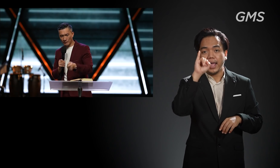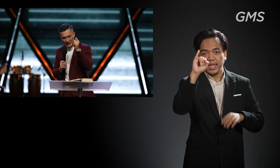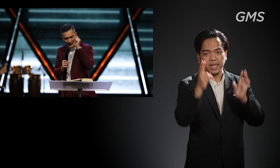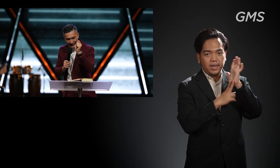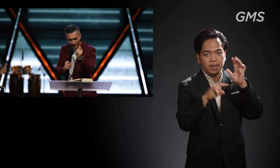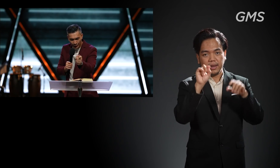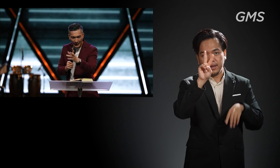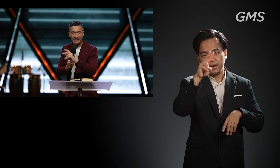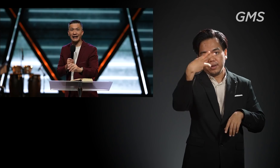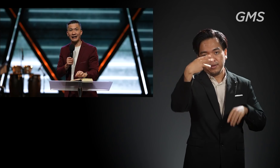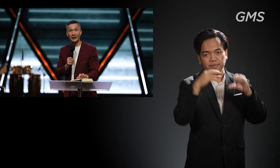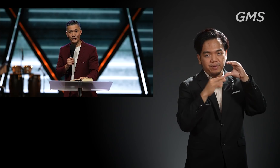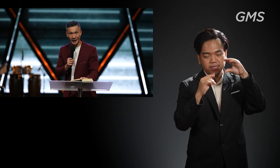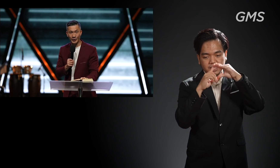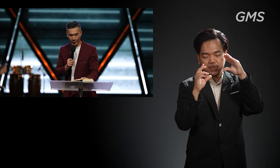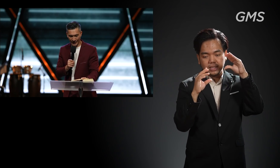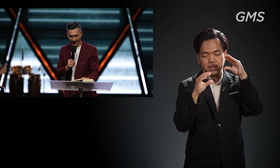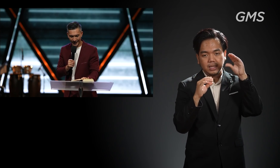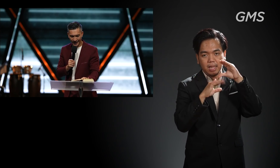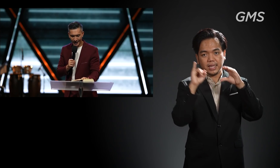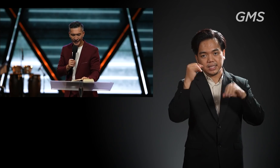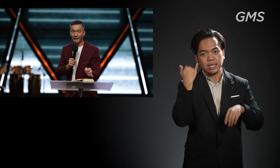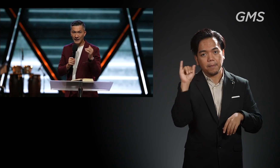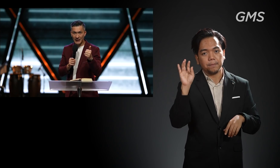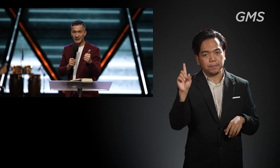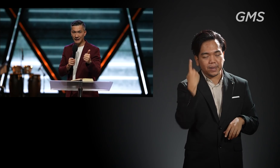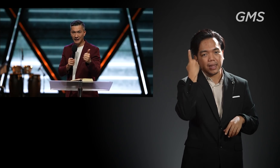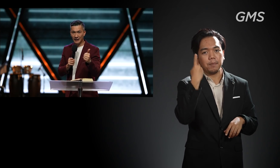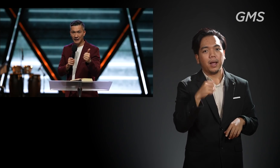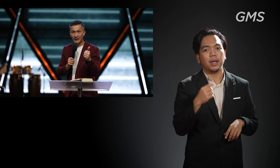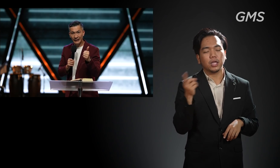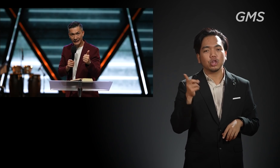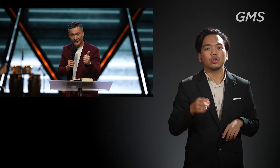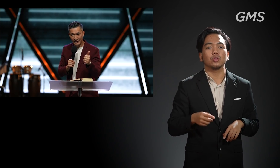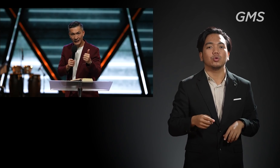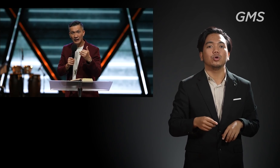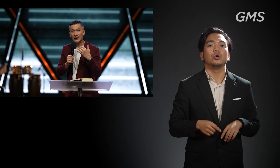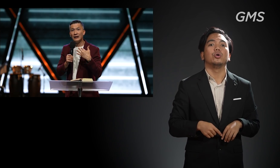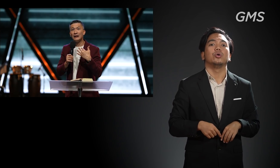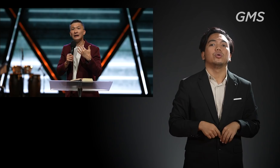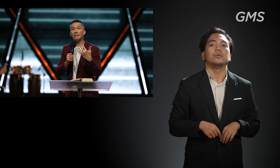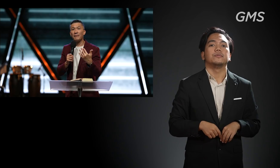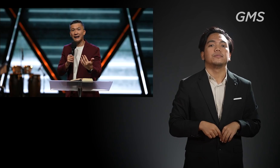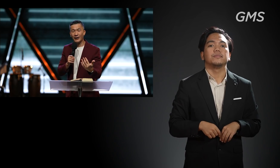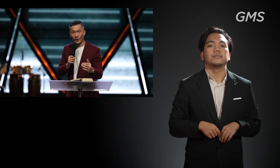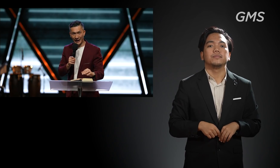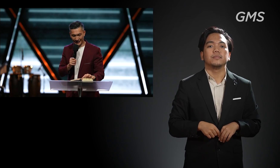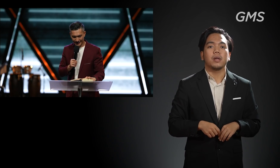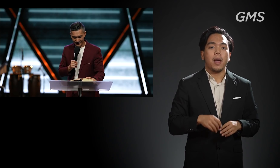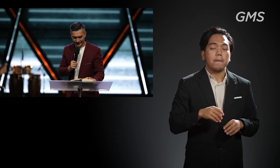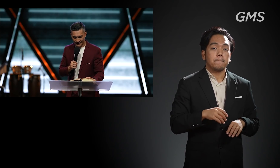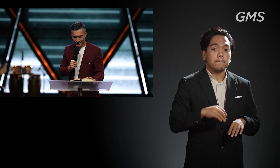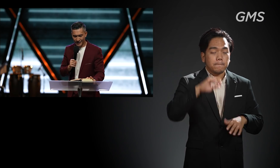roti itu pastikan taburannya sudah dicukupkan. Investasi di panen